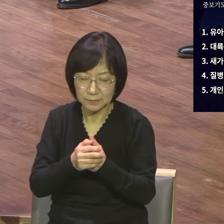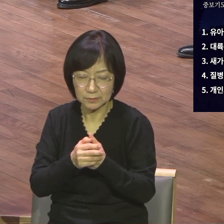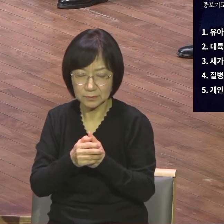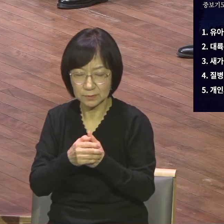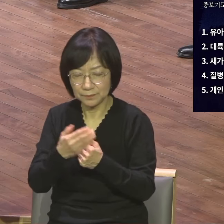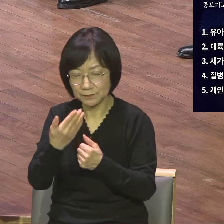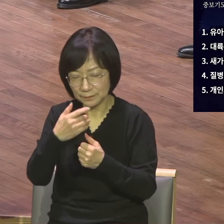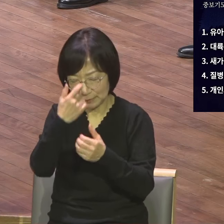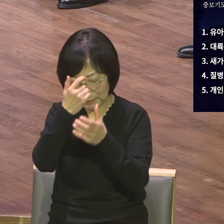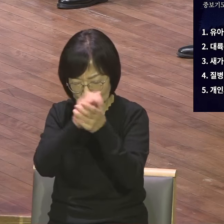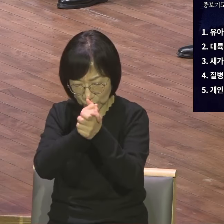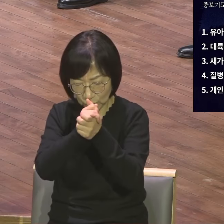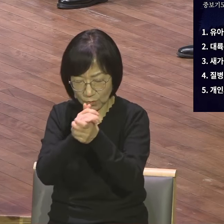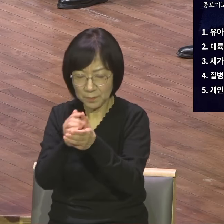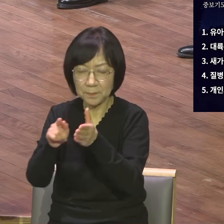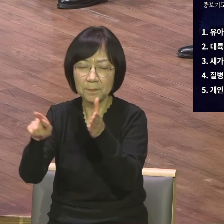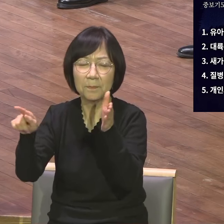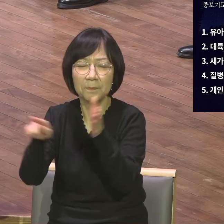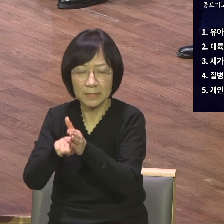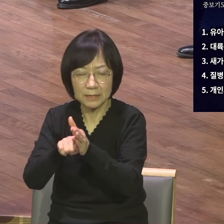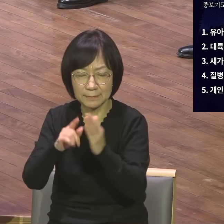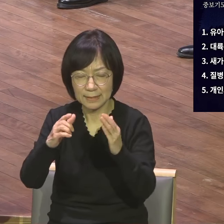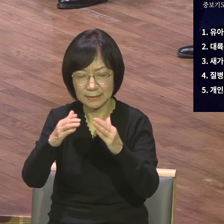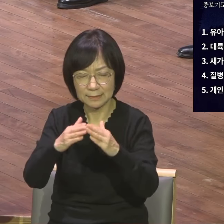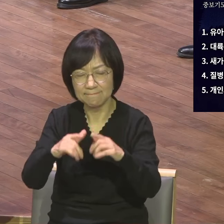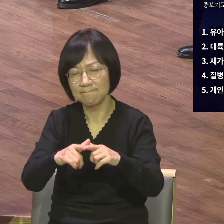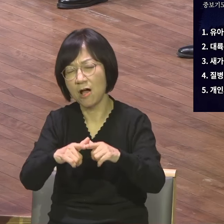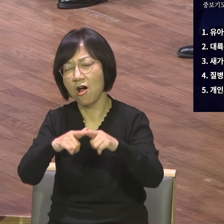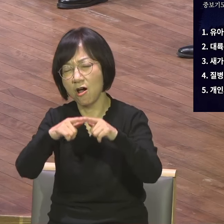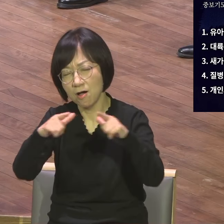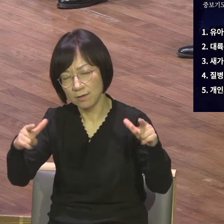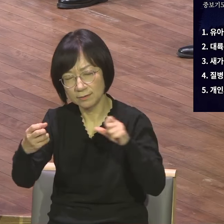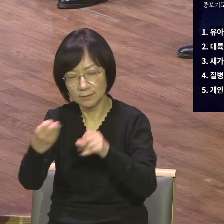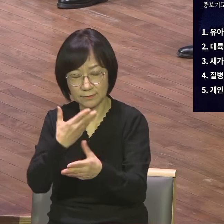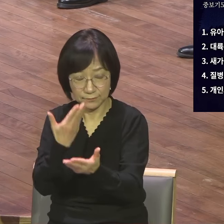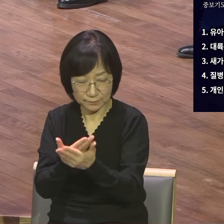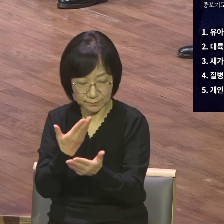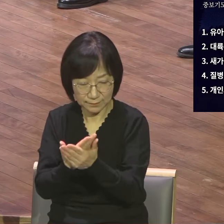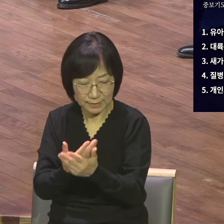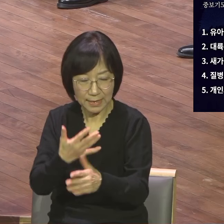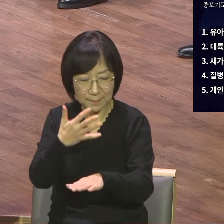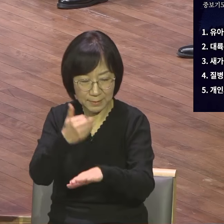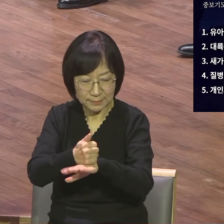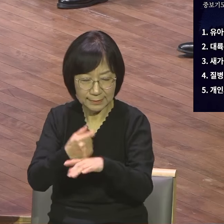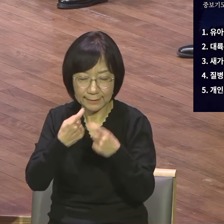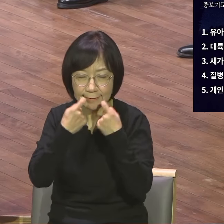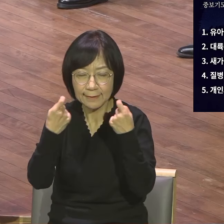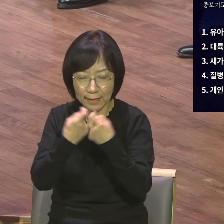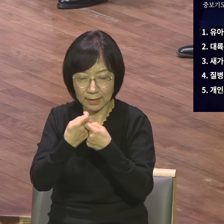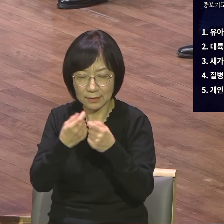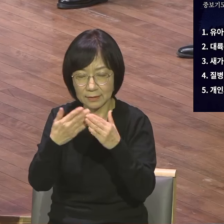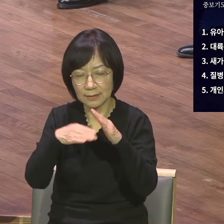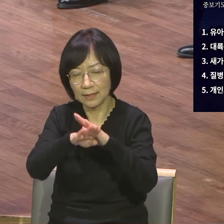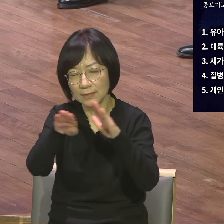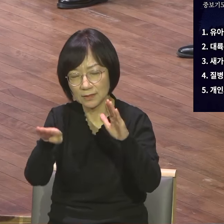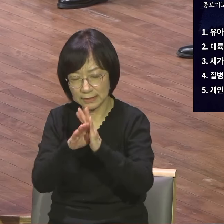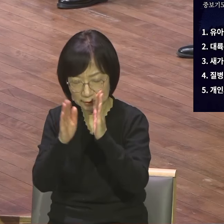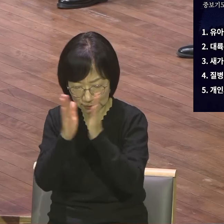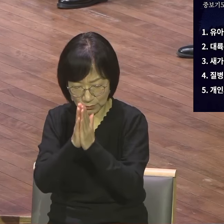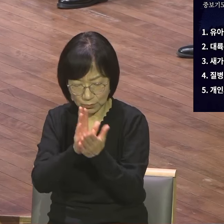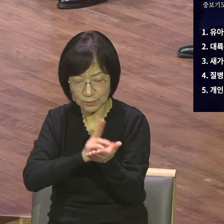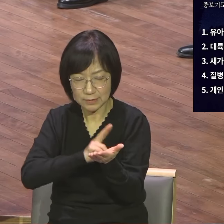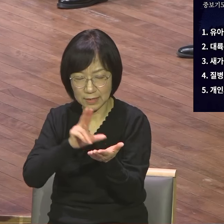하시고 기도와 믿음의 장막터를 넓히게 하여 주시옵소서. 마지막으로 개인의 기도 제목, 가정의 기도 제목을 들고 다